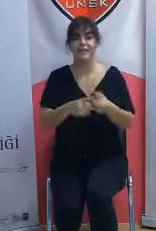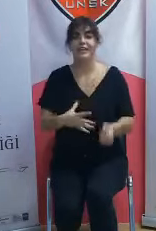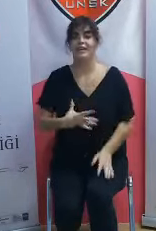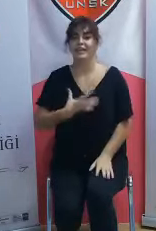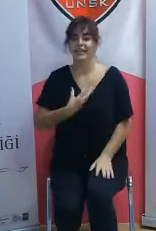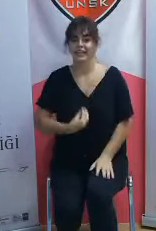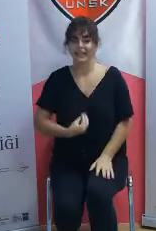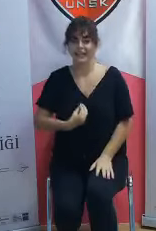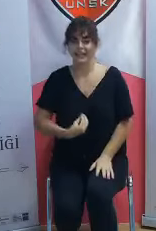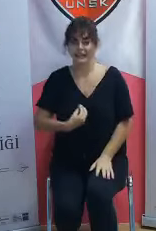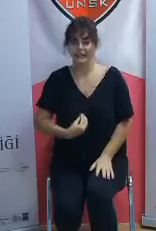İyi.